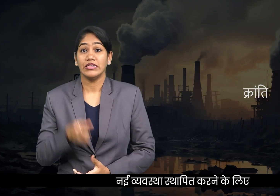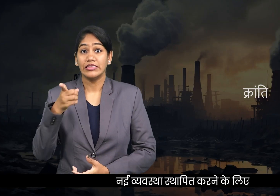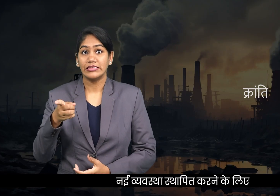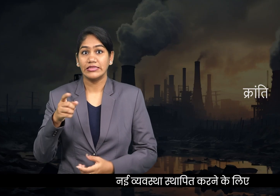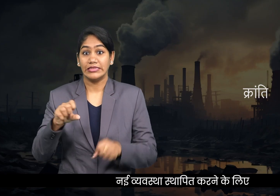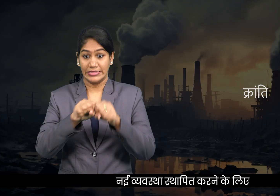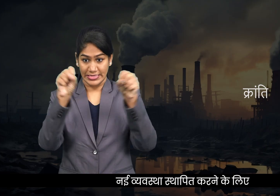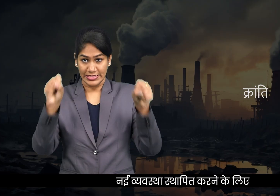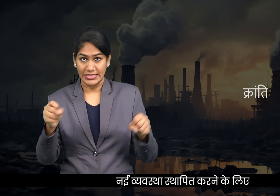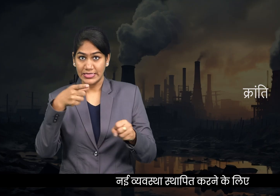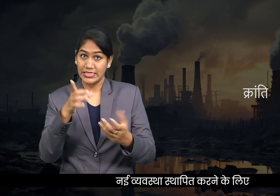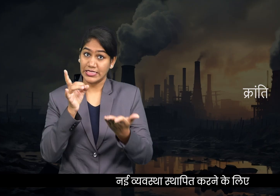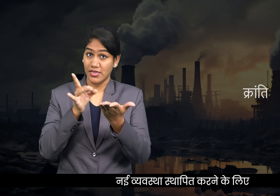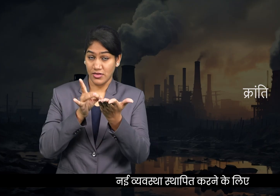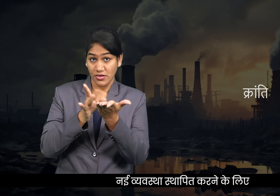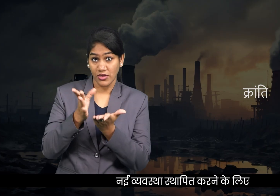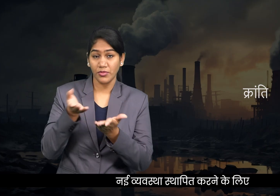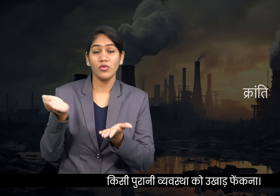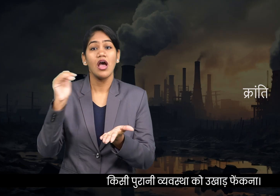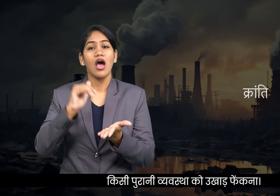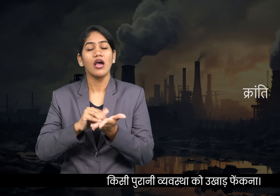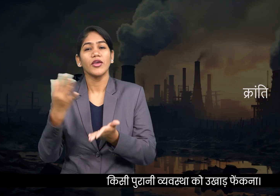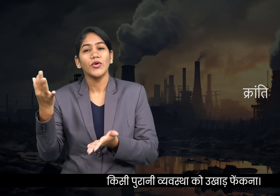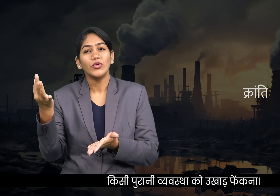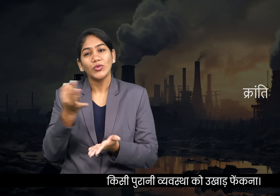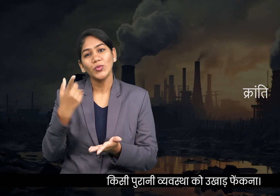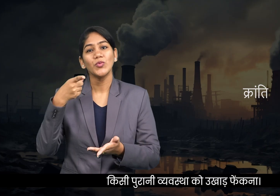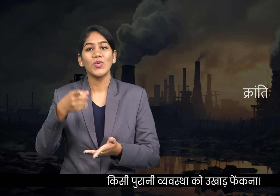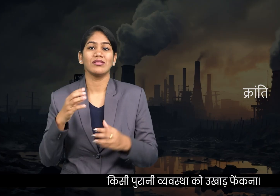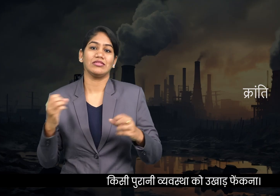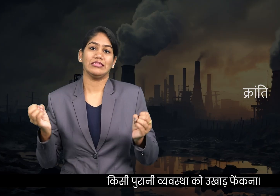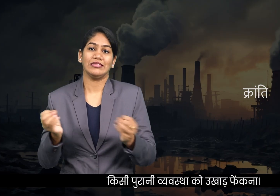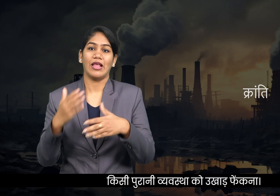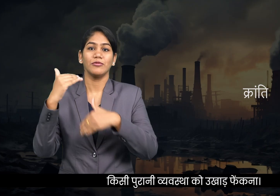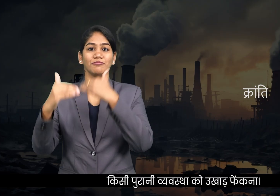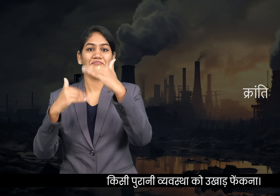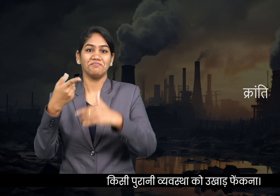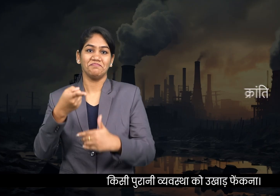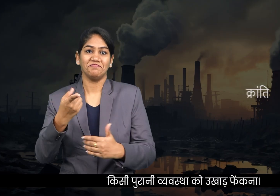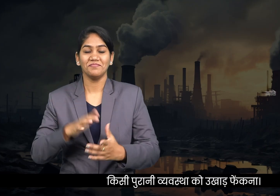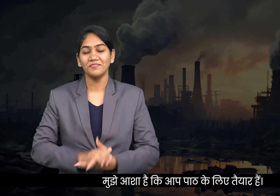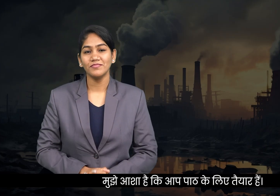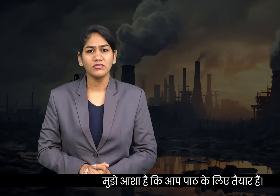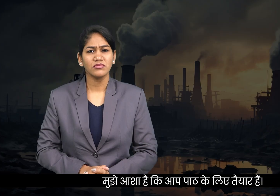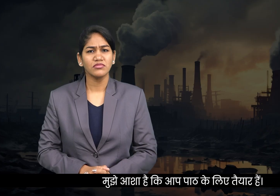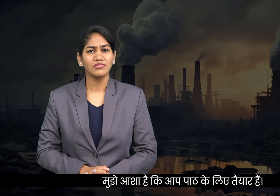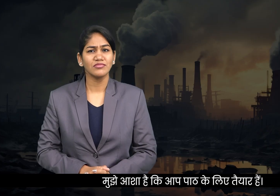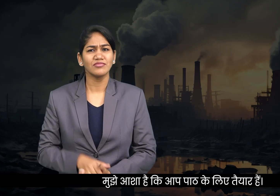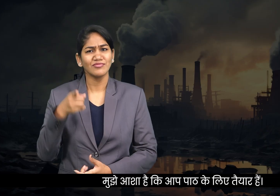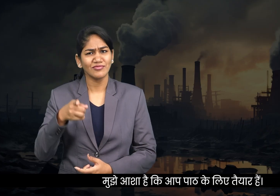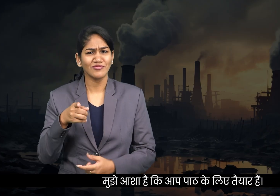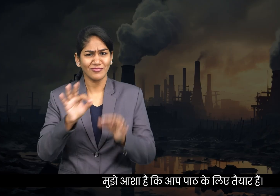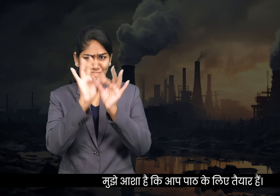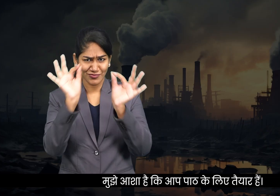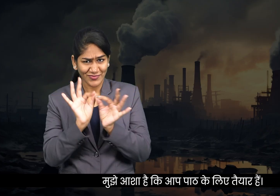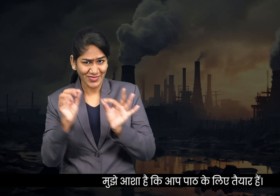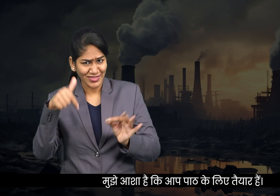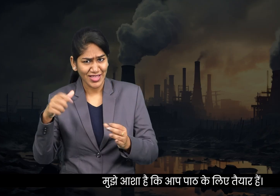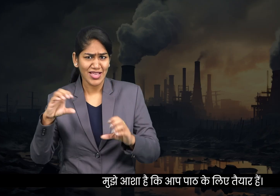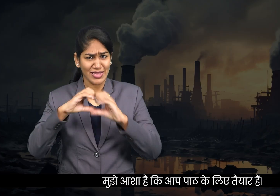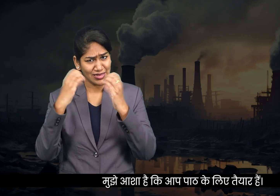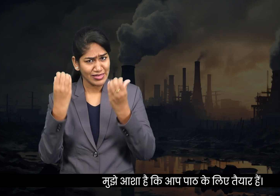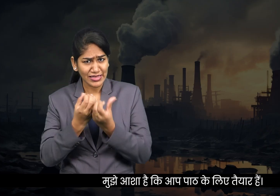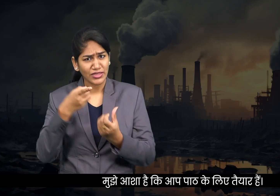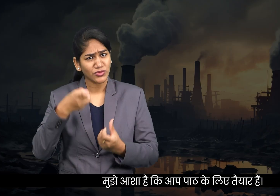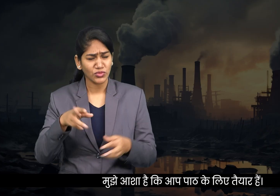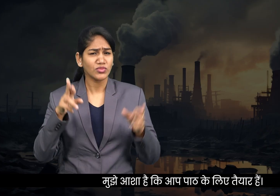नई व्यवस्था स्थापित करने के लिए किसी पुरानी व्यवस्था को उखाड़ फेंकना। मुझे आशा है कि आप